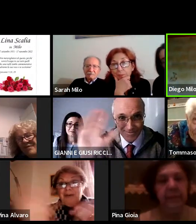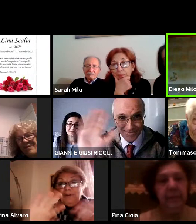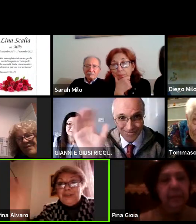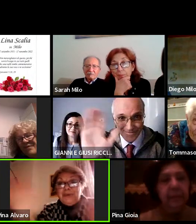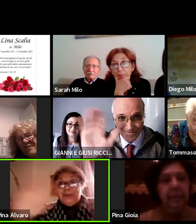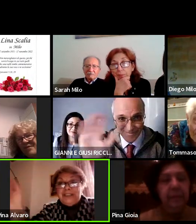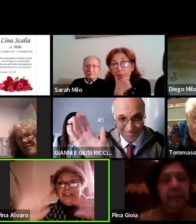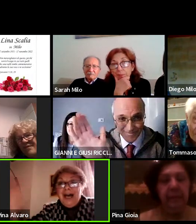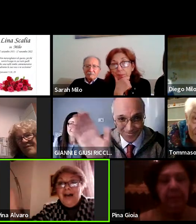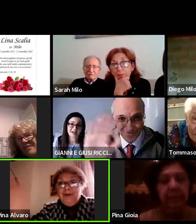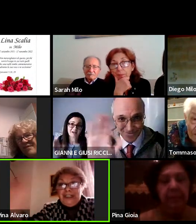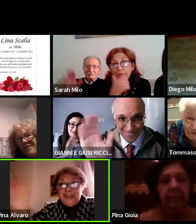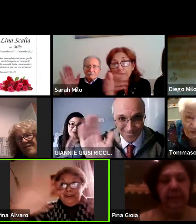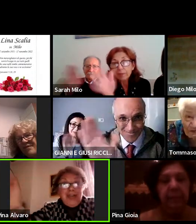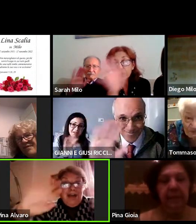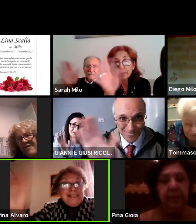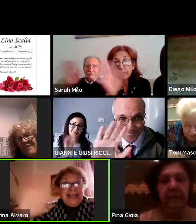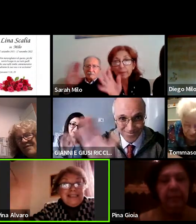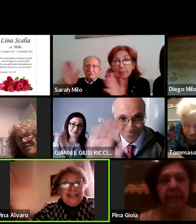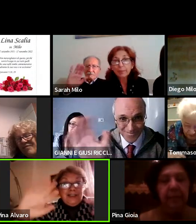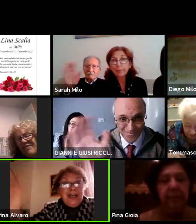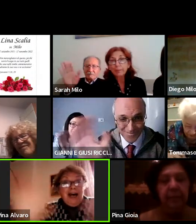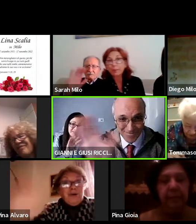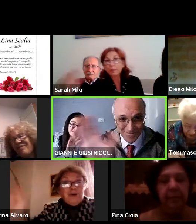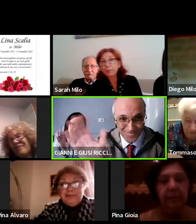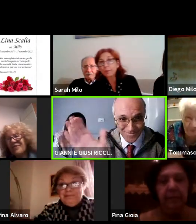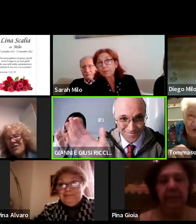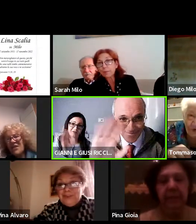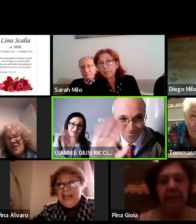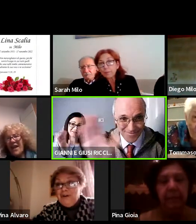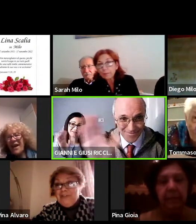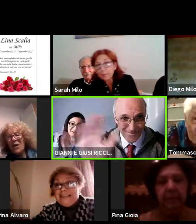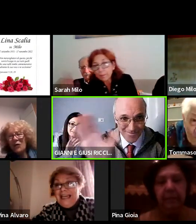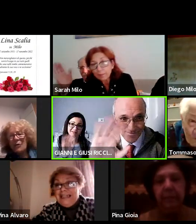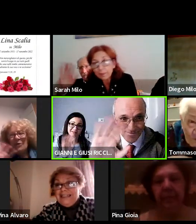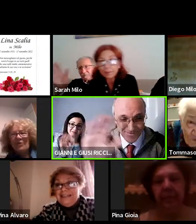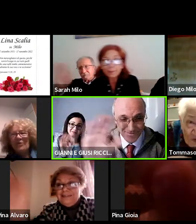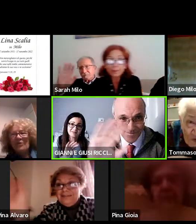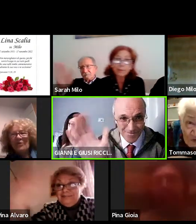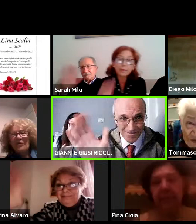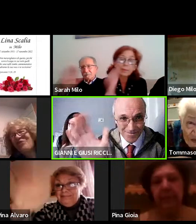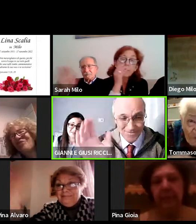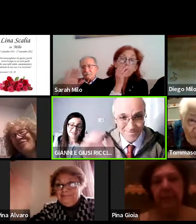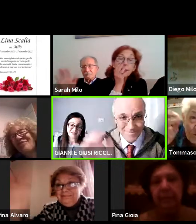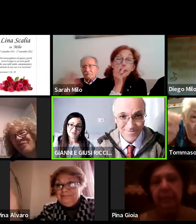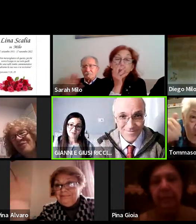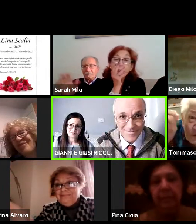Ciao a tutti Ciao Lorenzo ciao ciao ciao ciao ciao ciao ciao ciao